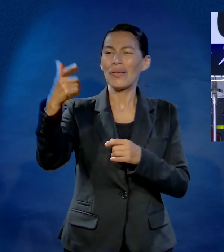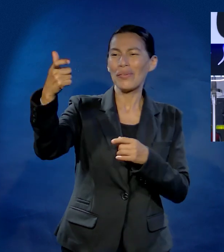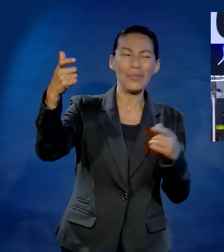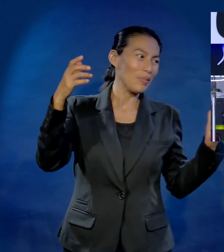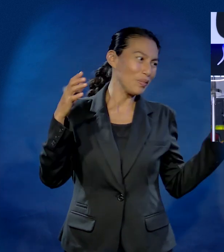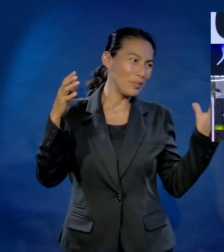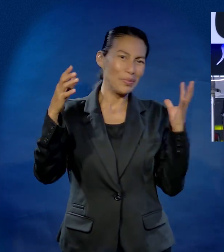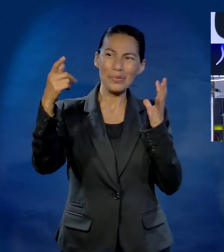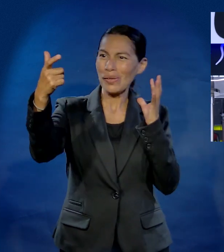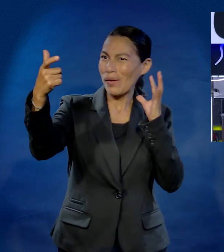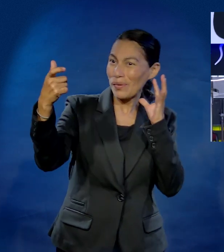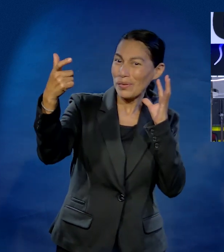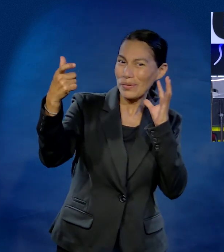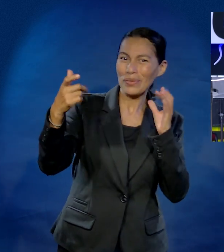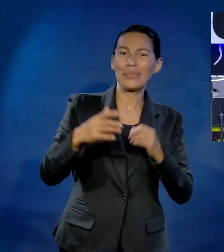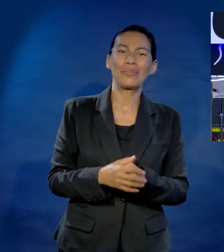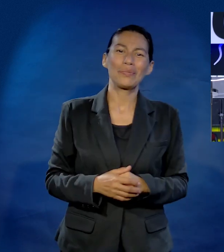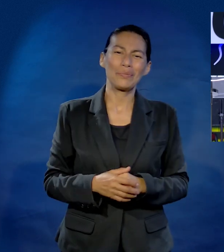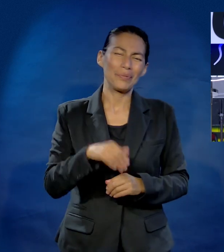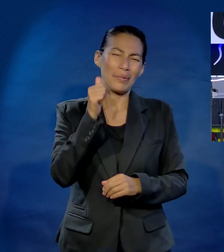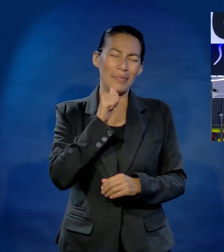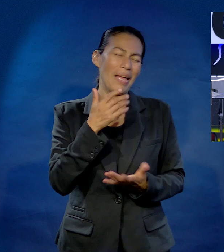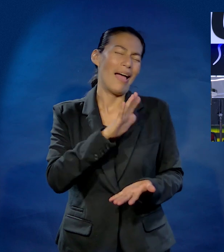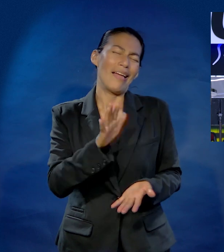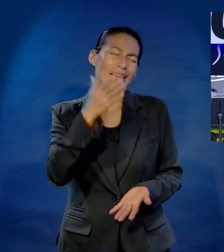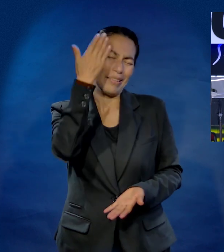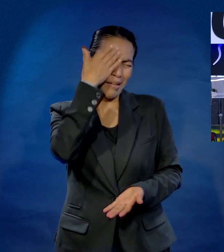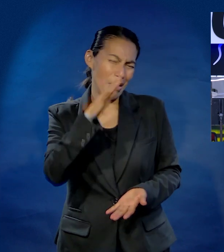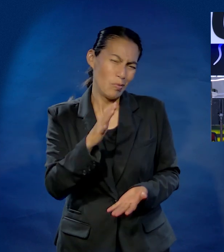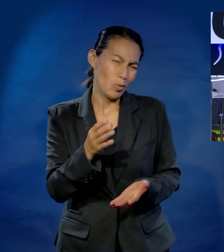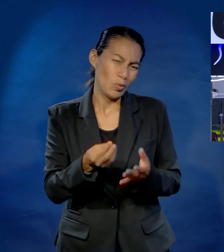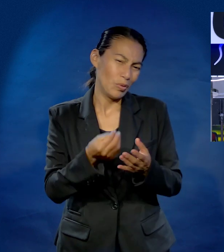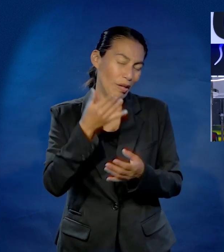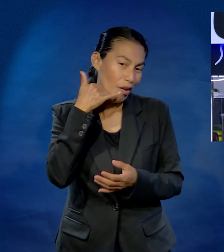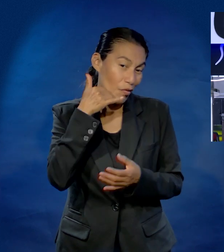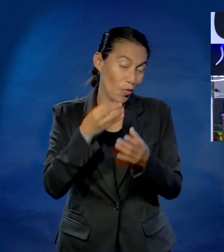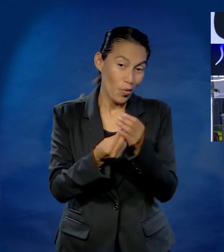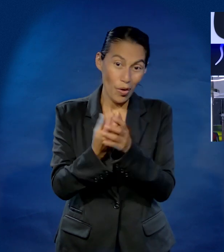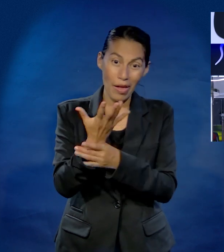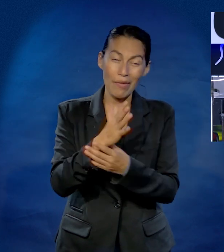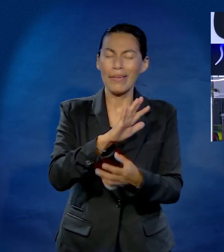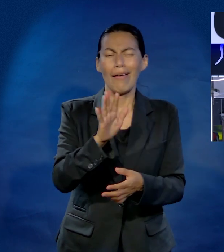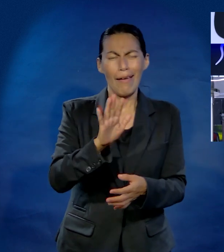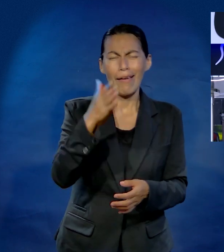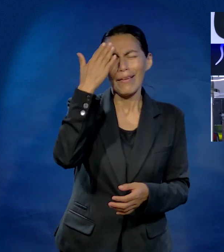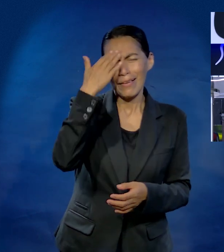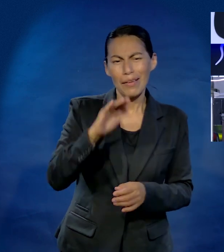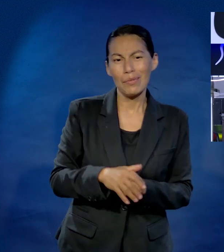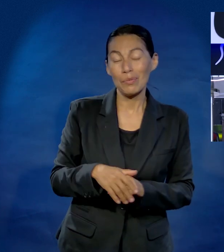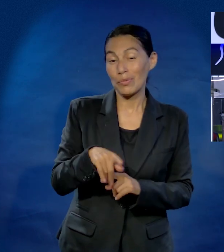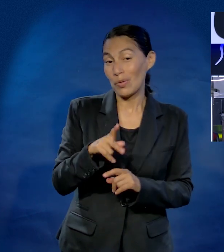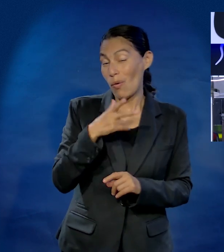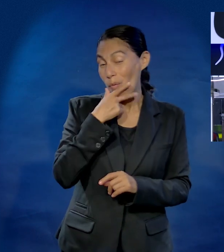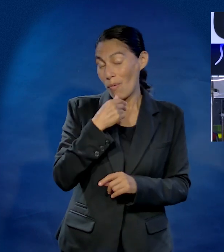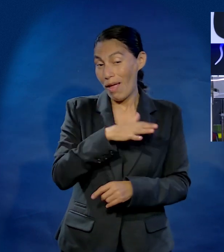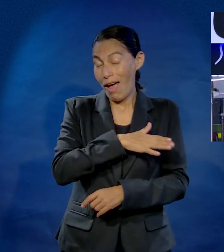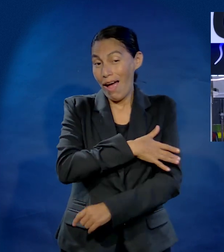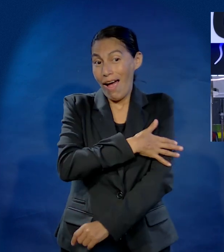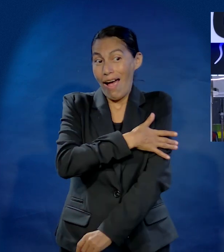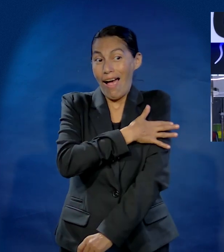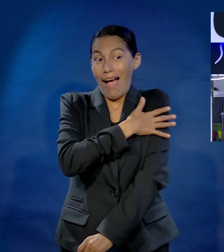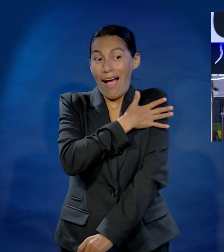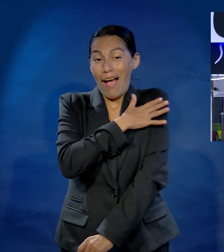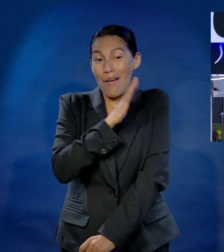vez, pastor, pastor, foto, foto, y todos a la foto. Ya hasta los compañeros empezaron a decir, ya sabemos que traes teléfono nuevo, ya